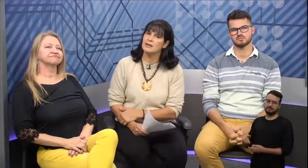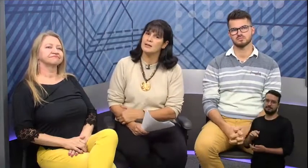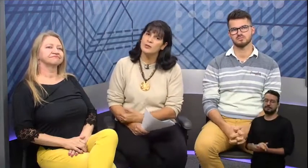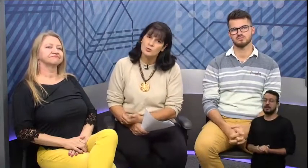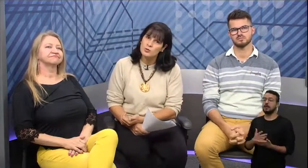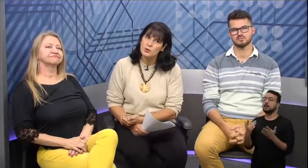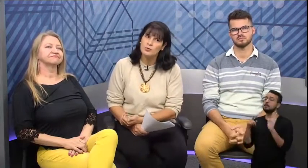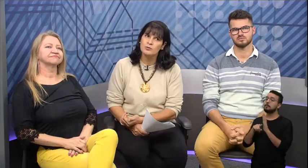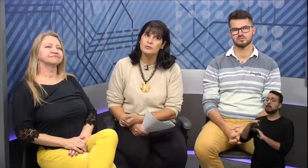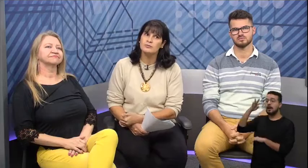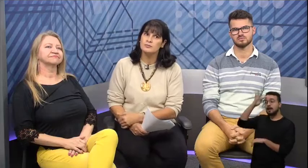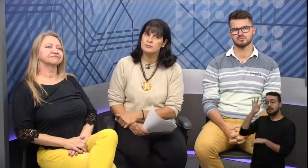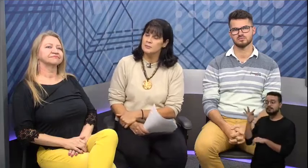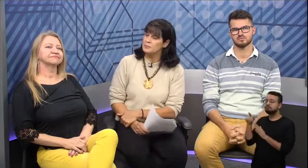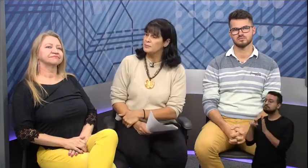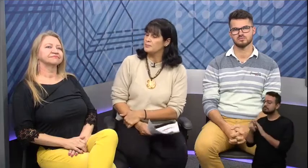não usou...